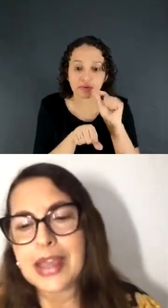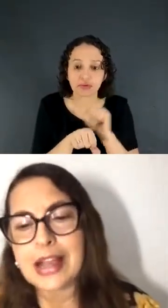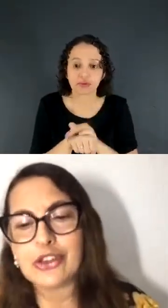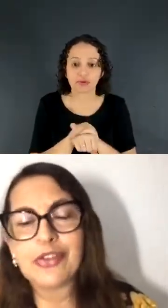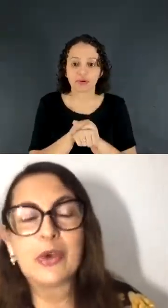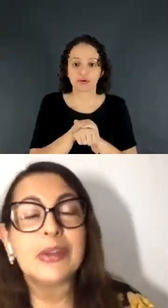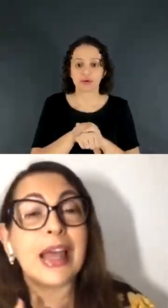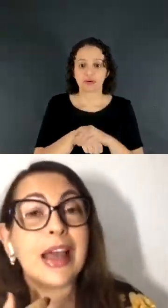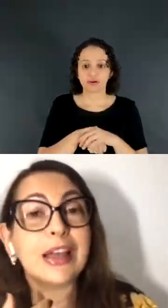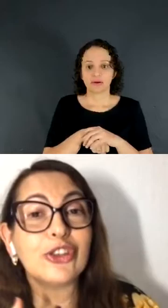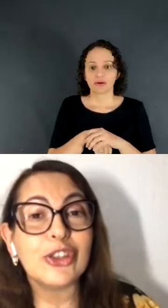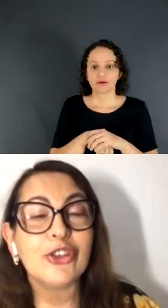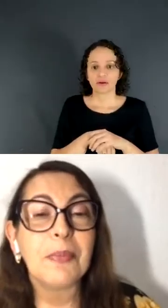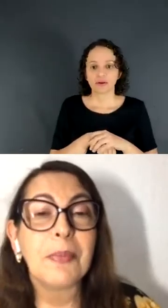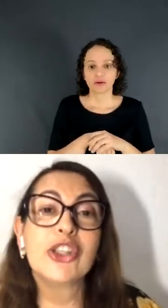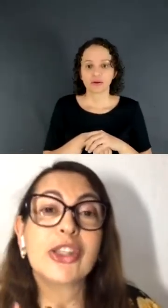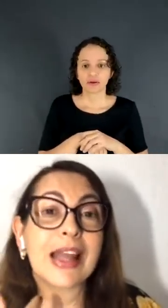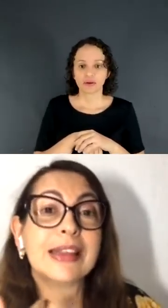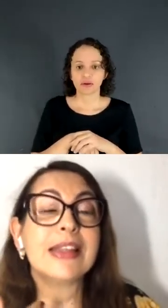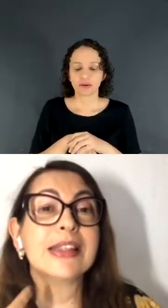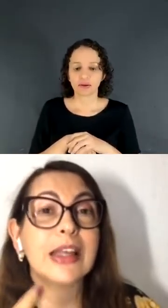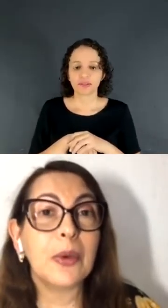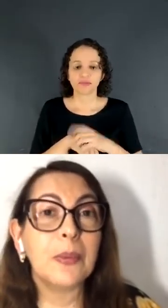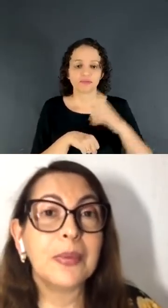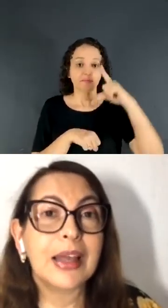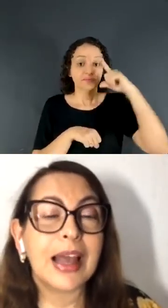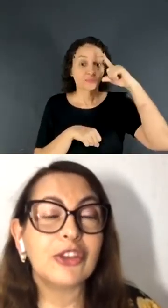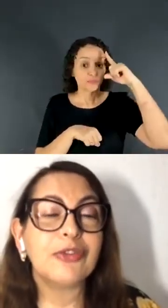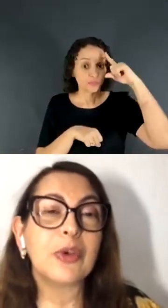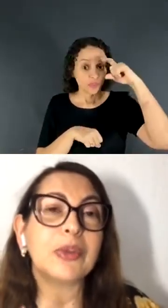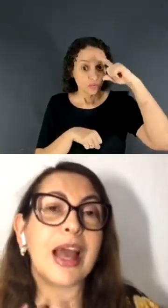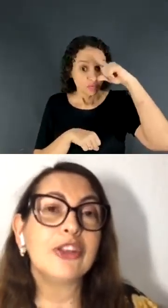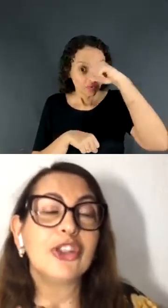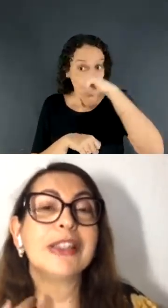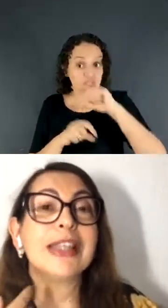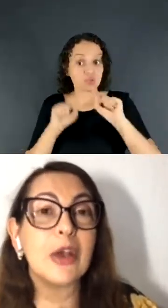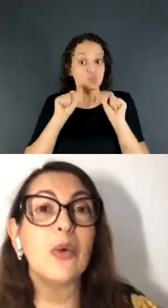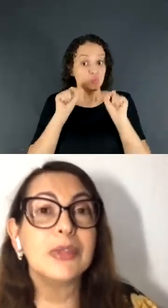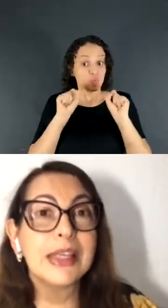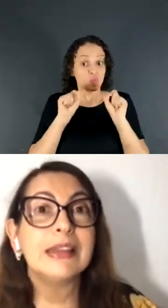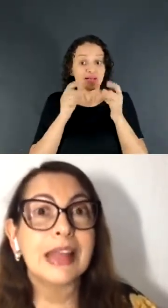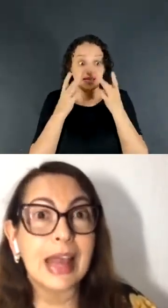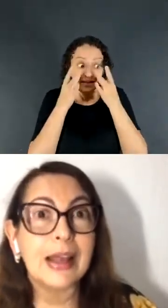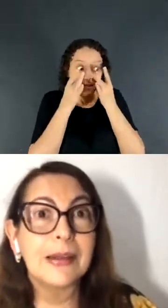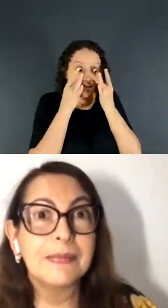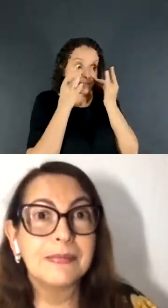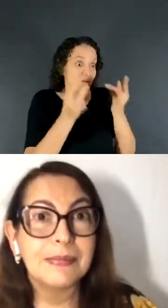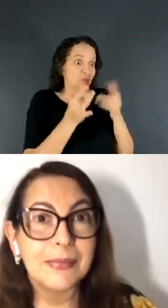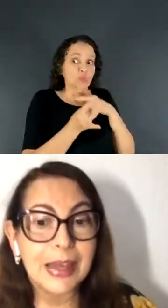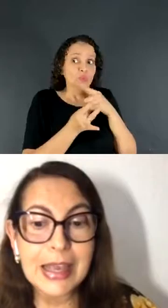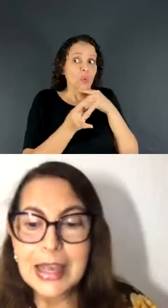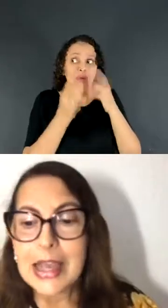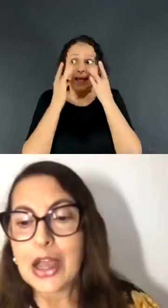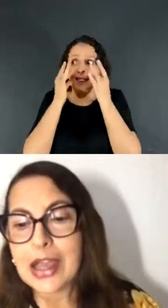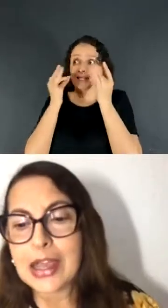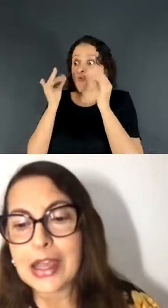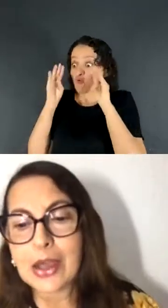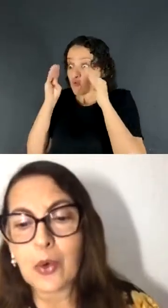seria que a dificuldade de prestar atenção, a dificuldade de se concentrar,